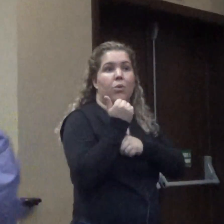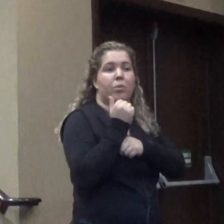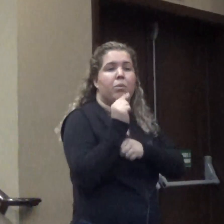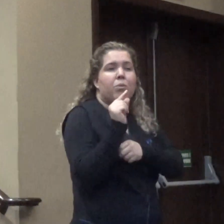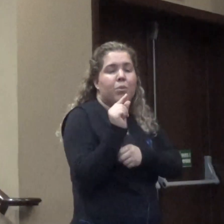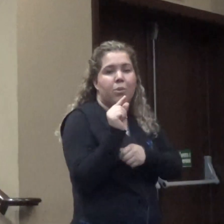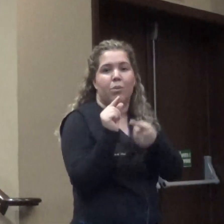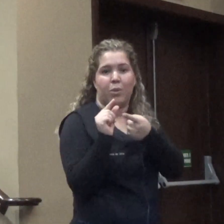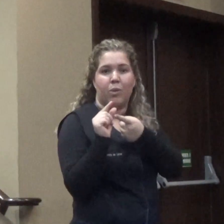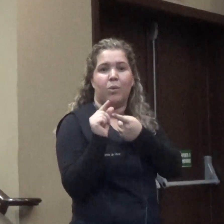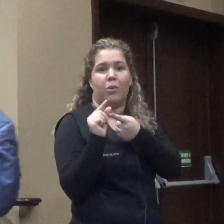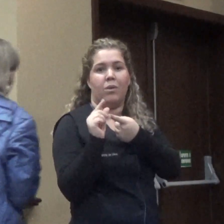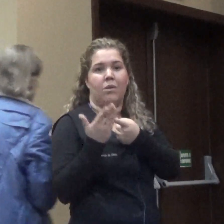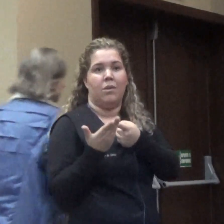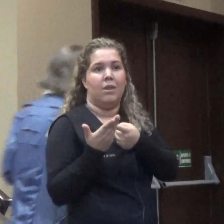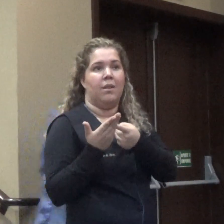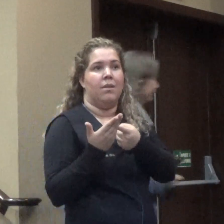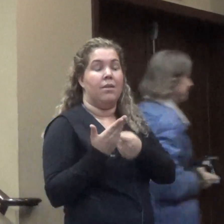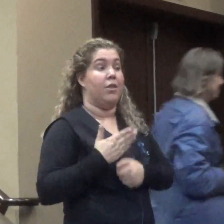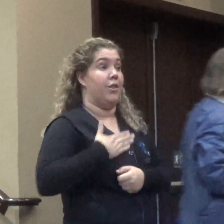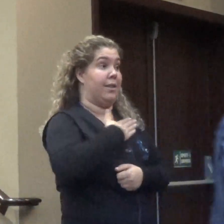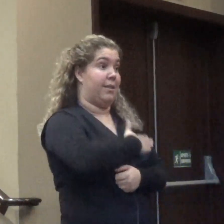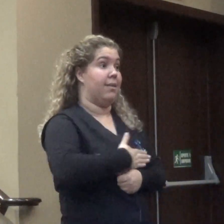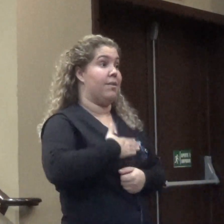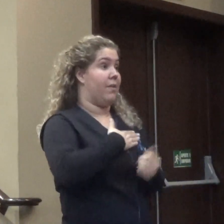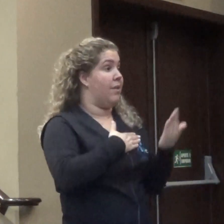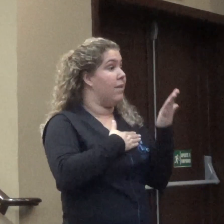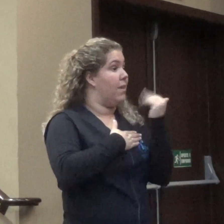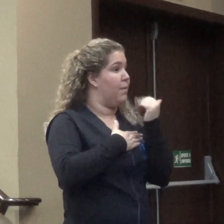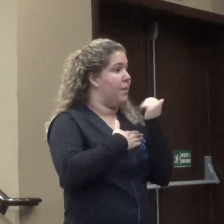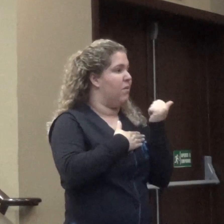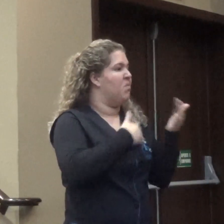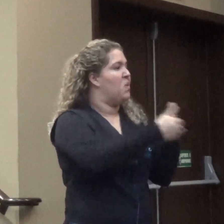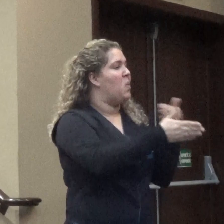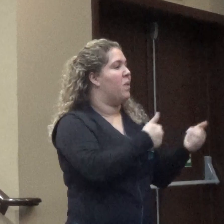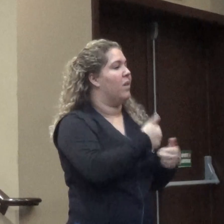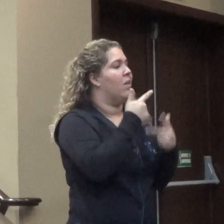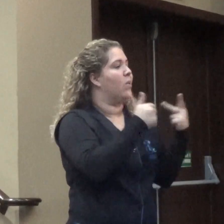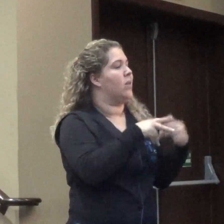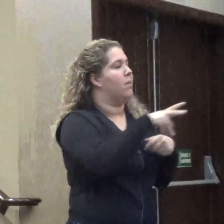apetite, mesmo sabendo que aquilo faz mal para a nossa saúde,